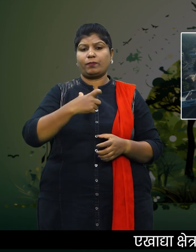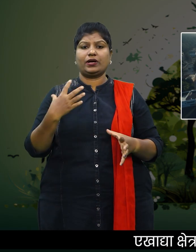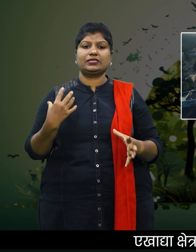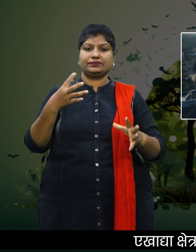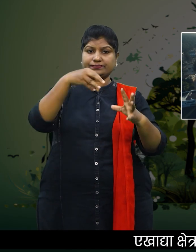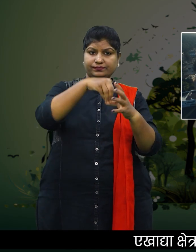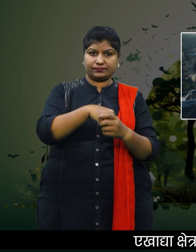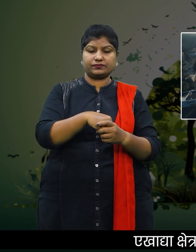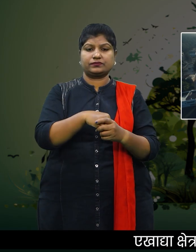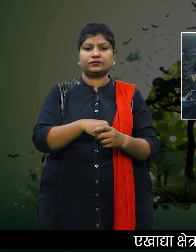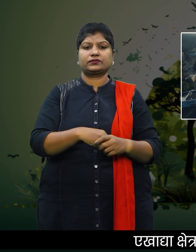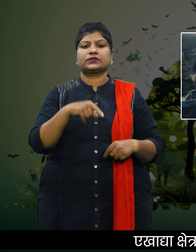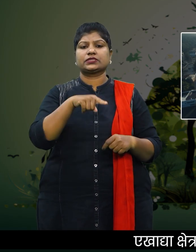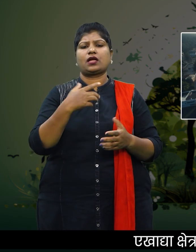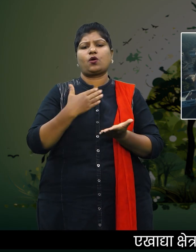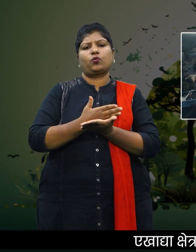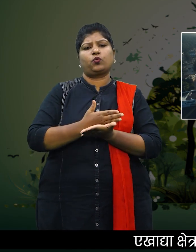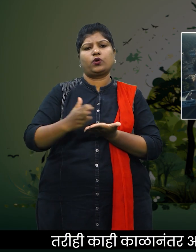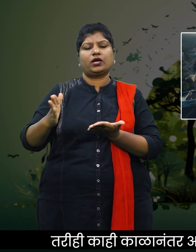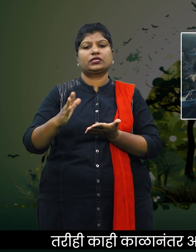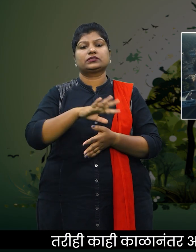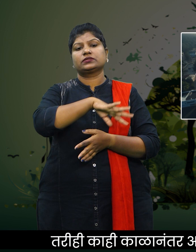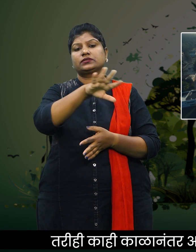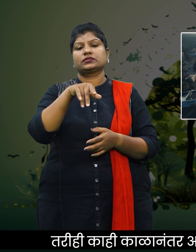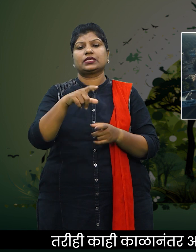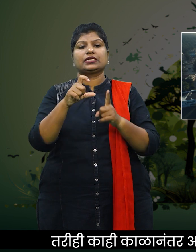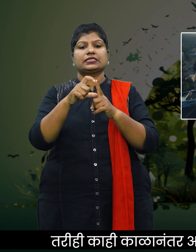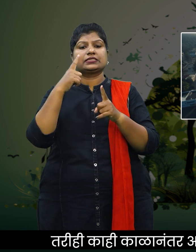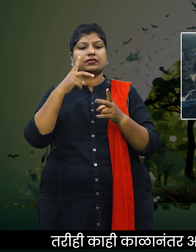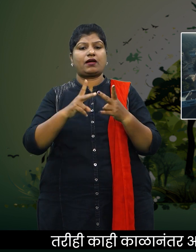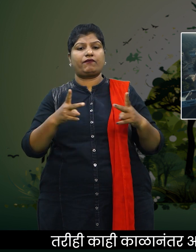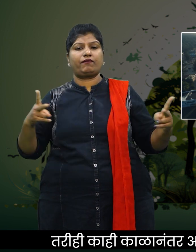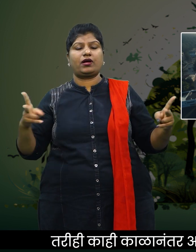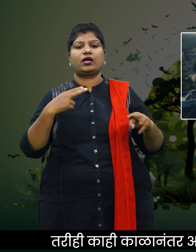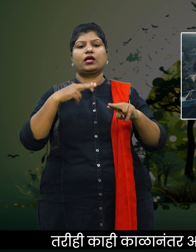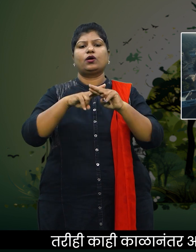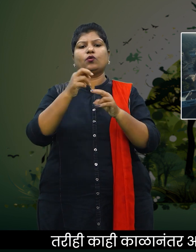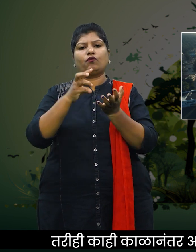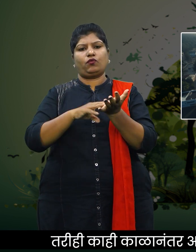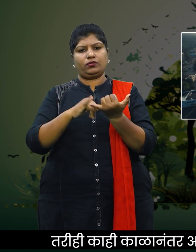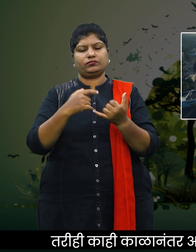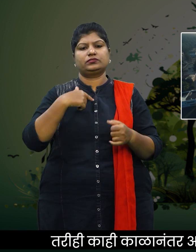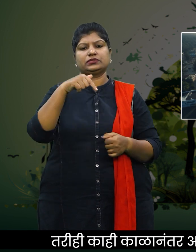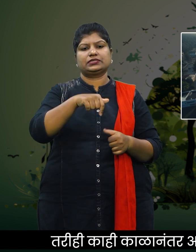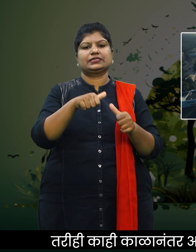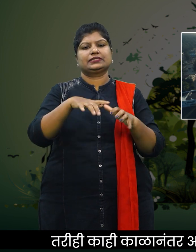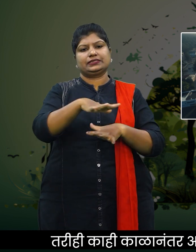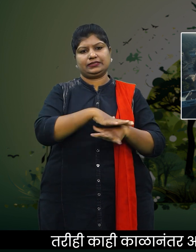एखाद्या क्षेत्रातील विविध रूपे संपून टाकतात, तरीही काही काळानंतर आपल्याला त्या भागात वाढणारे जीव आढळतात.